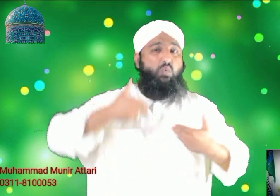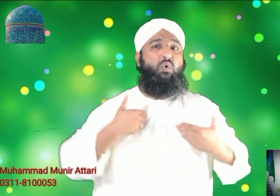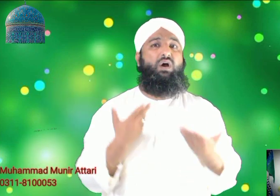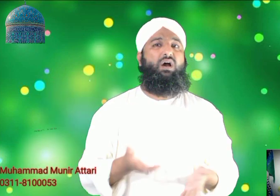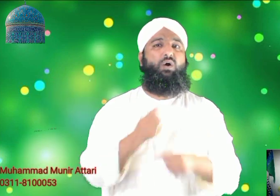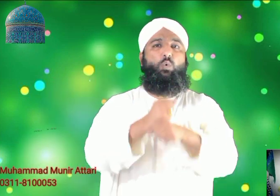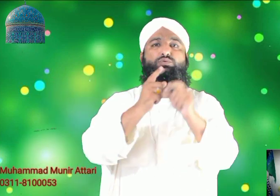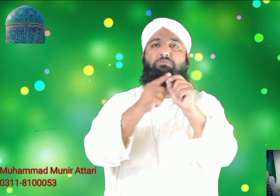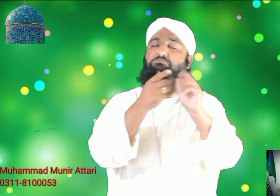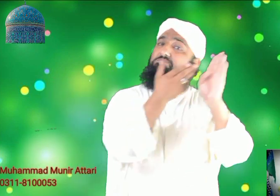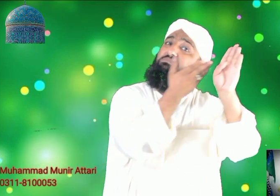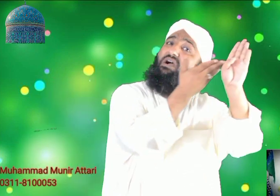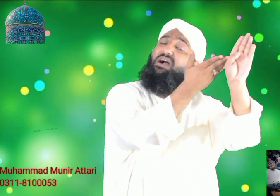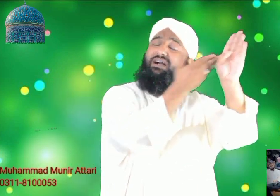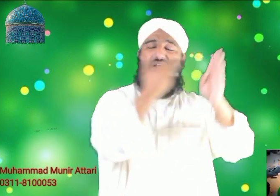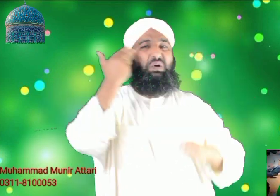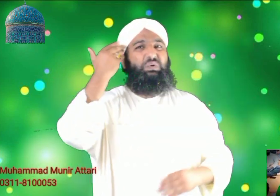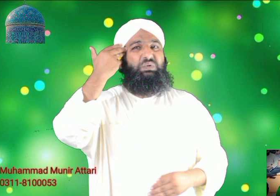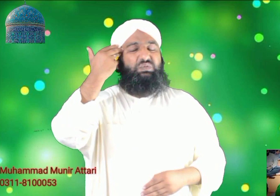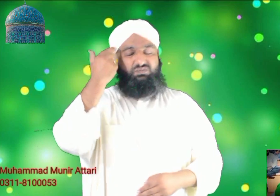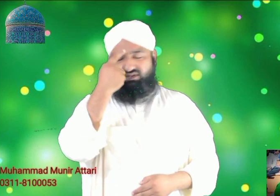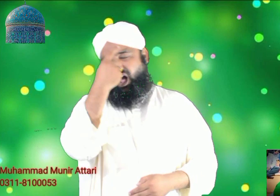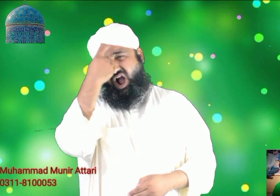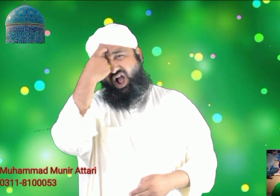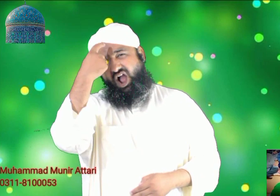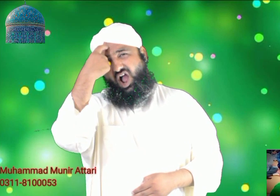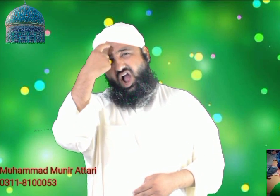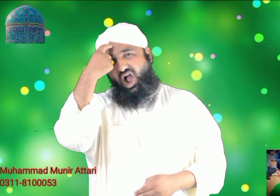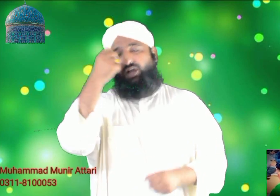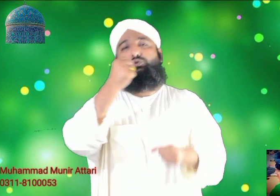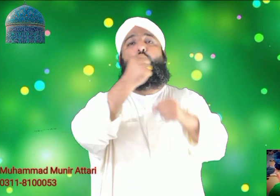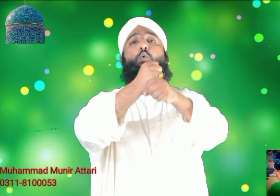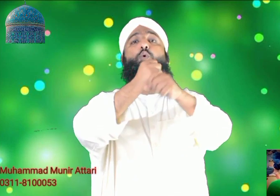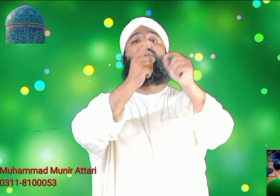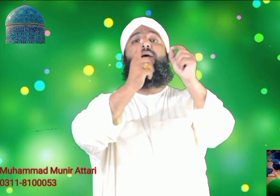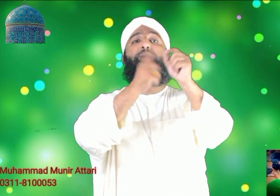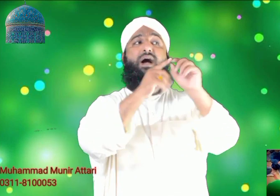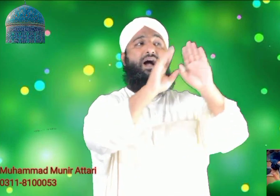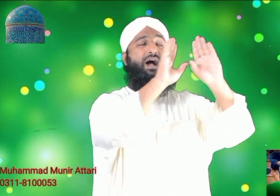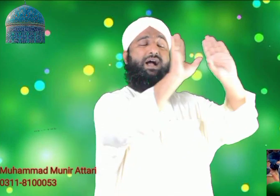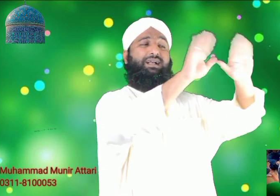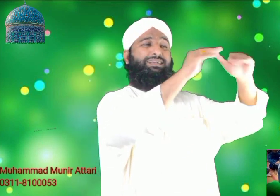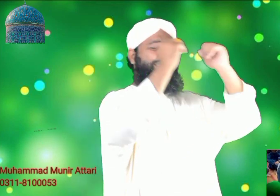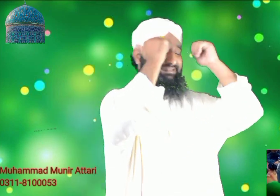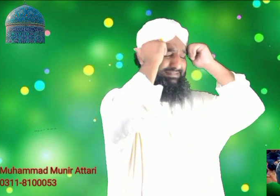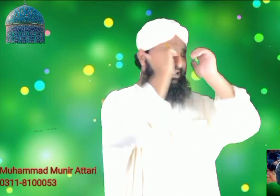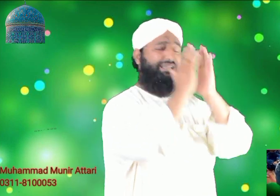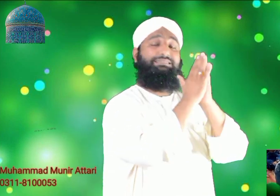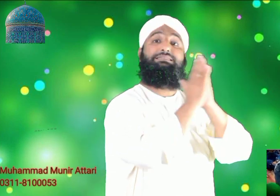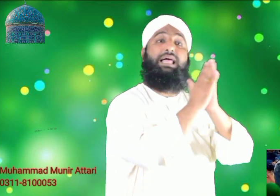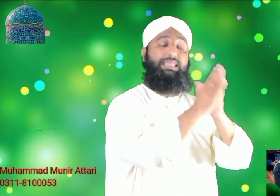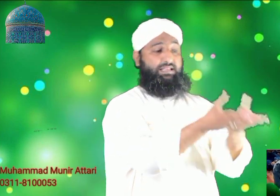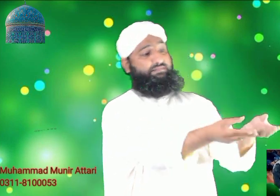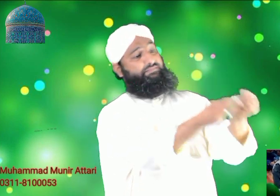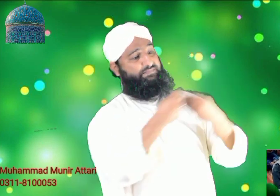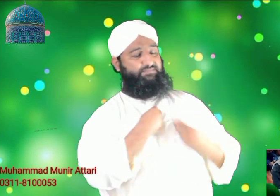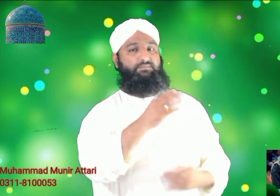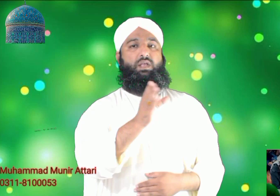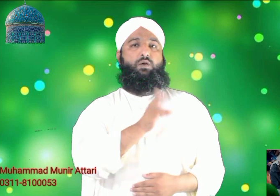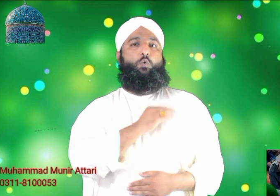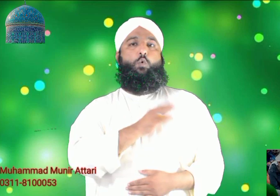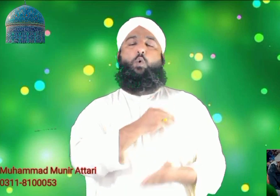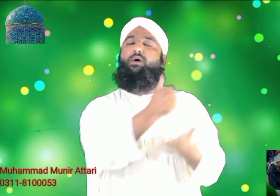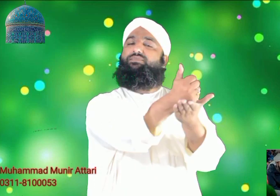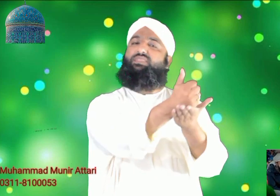ہے. تو کاش ہمیں غوث اعظم کے صدقے خوف خدا نصیب ہو جائے. خوف خدا بڑی ضروری چیز ہے. اچھا،